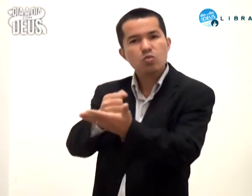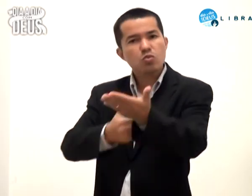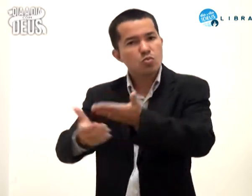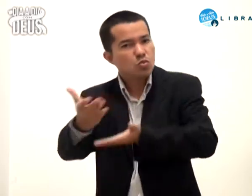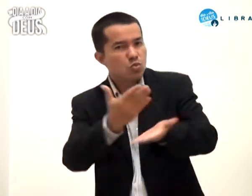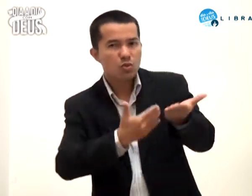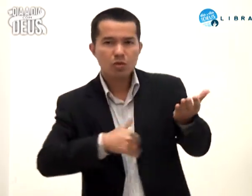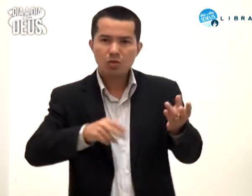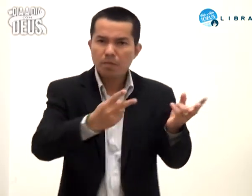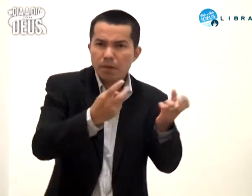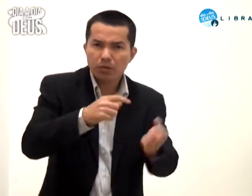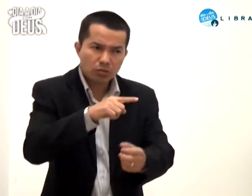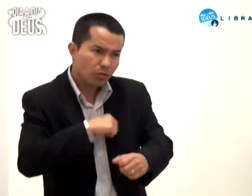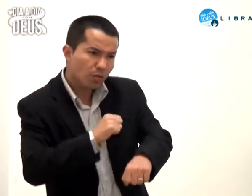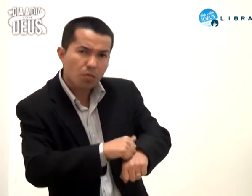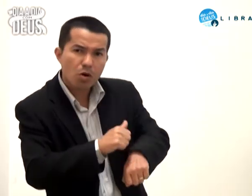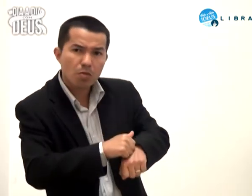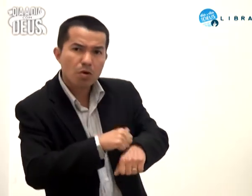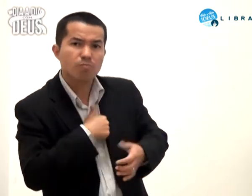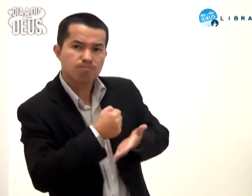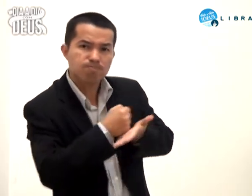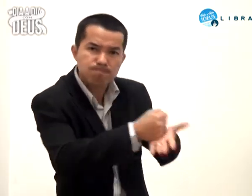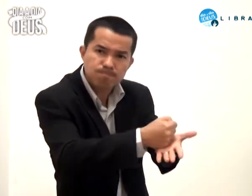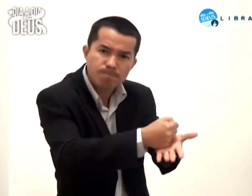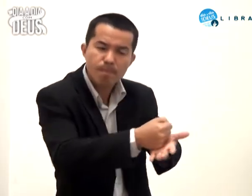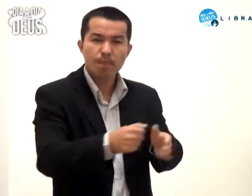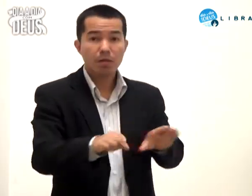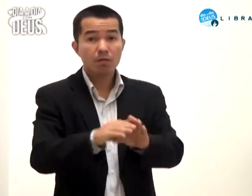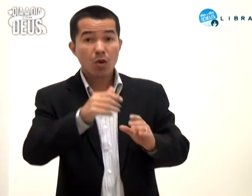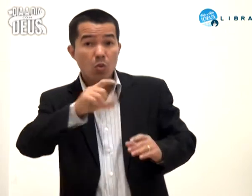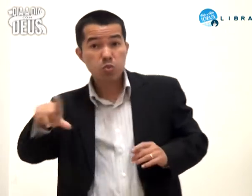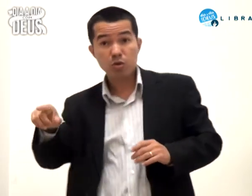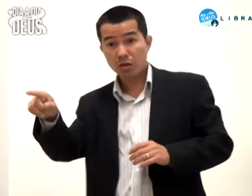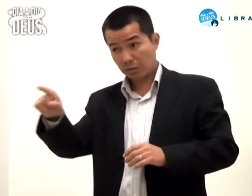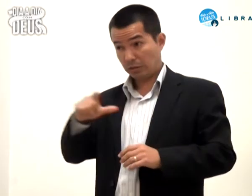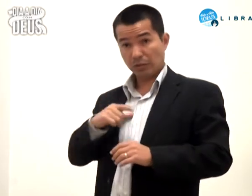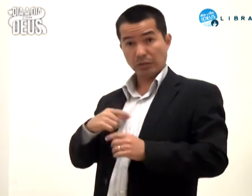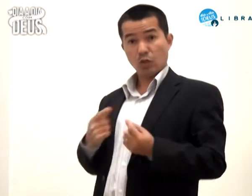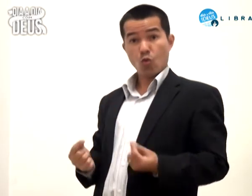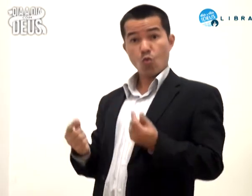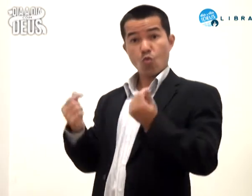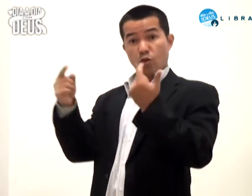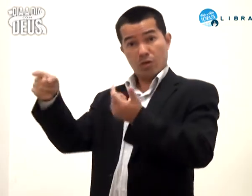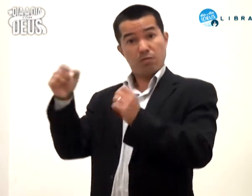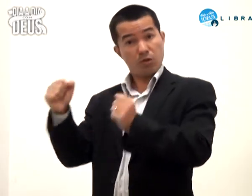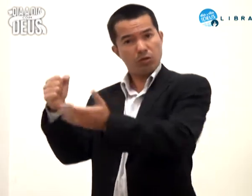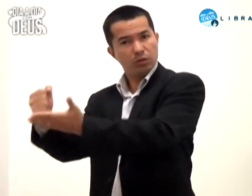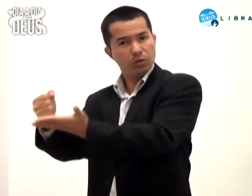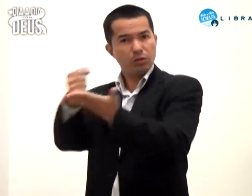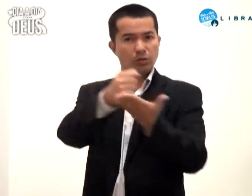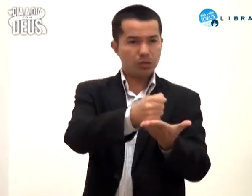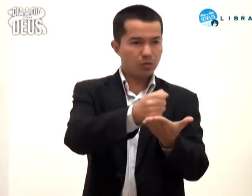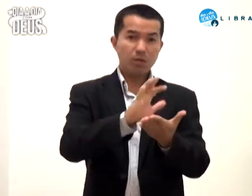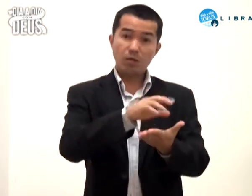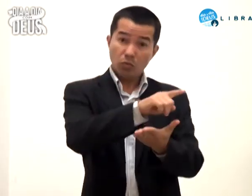bastante. É justo que ajudem os que estão necessitados. Em alguma outra ocasião, se vocês precisarem e eles